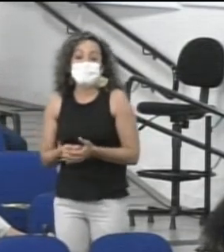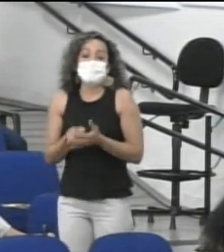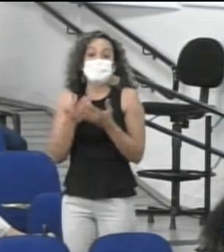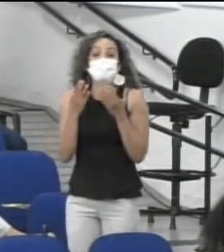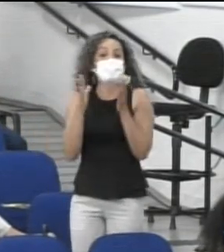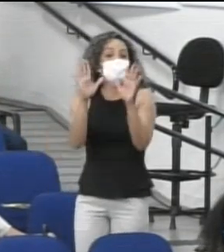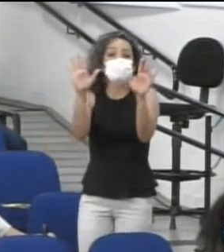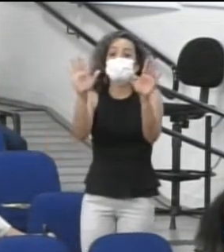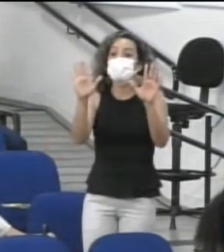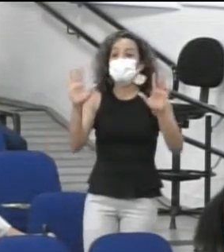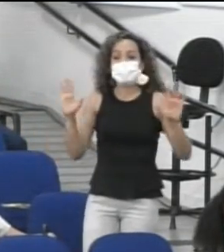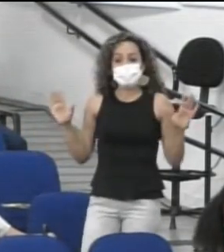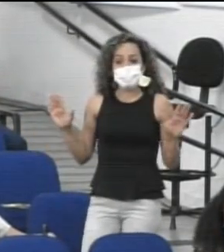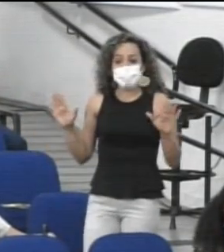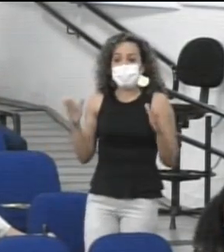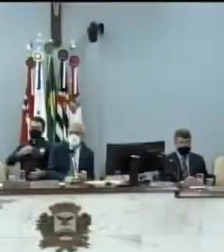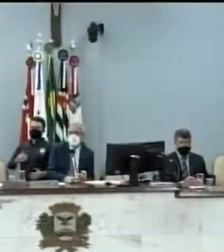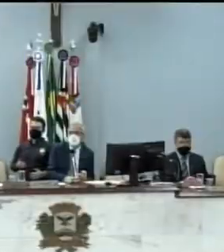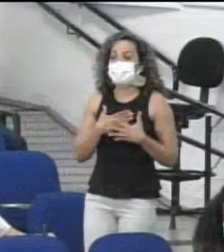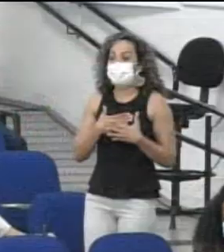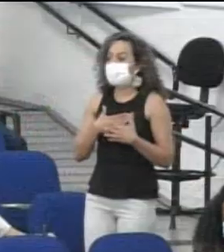Mãe,